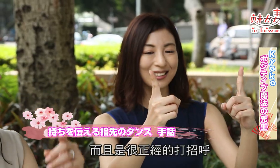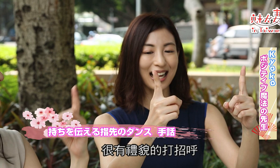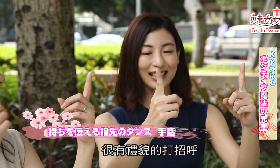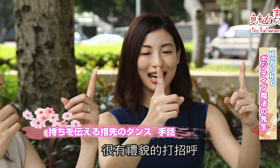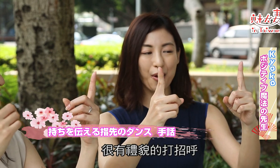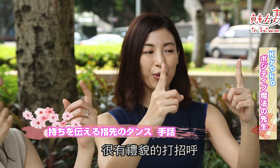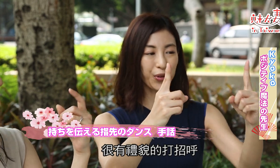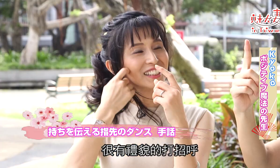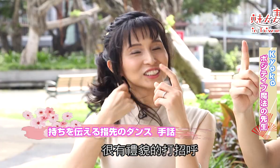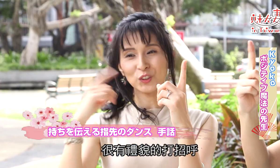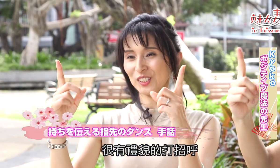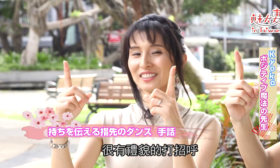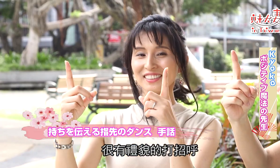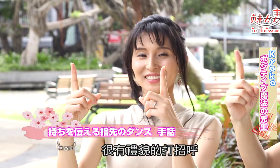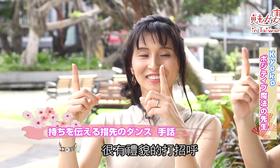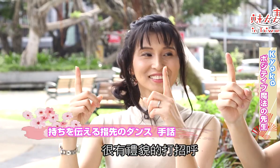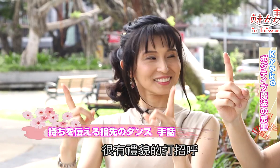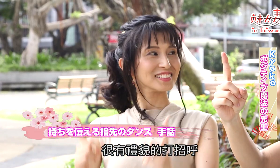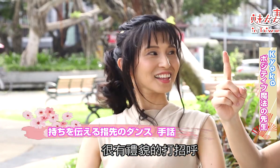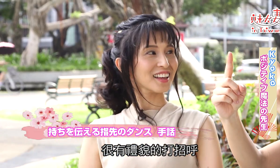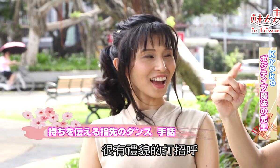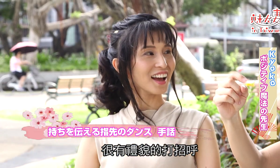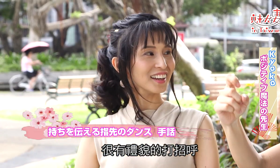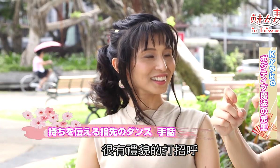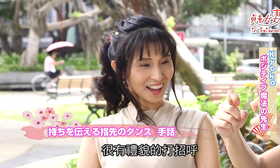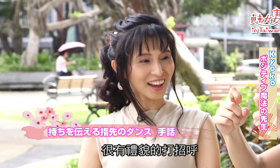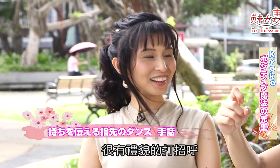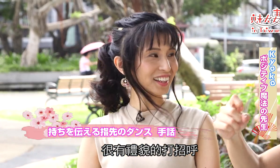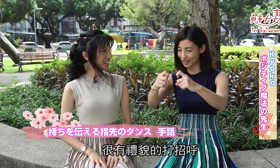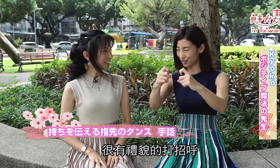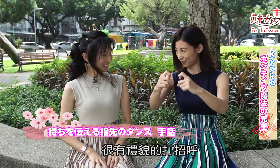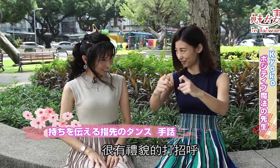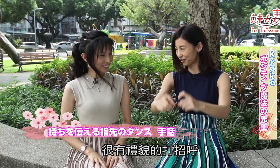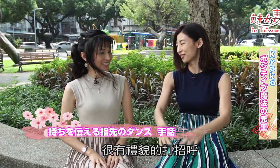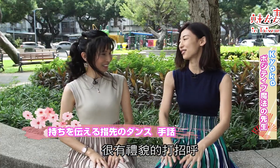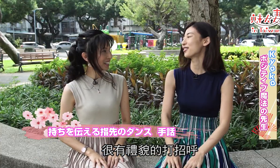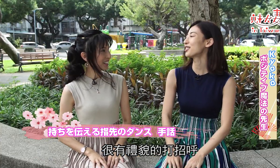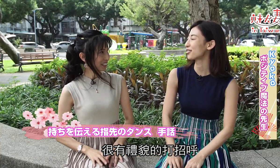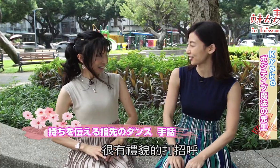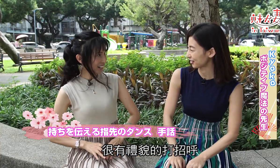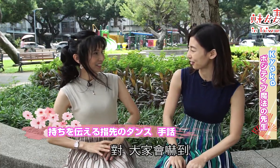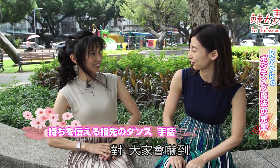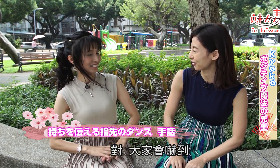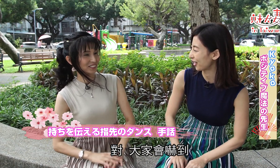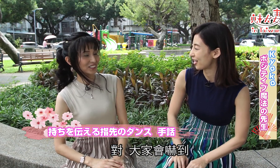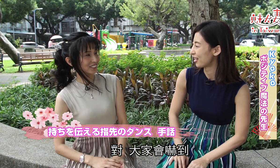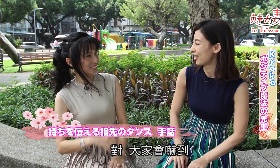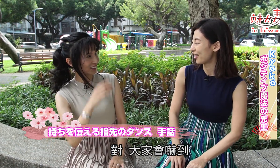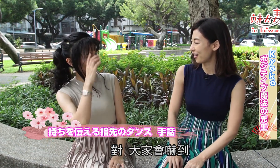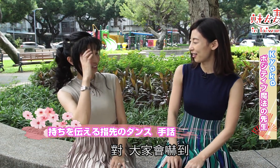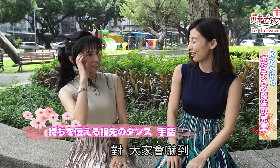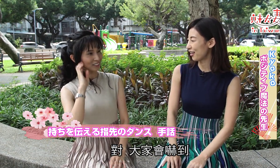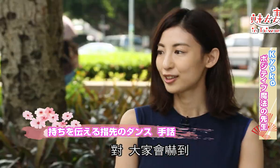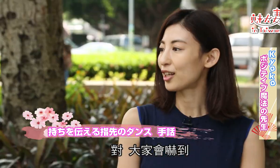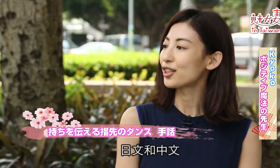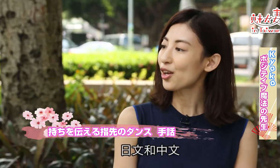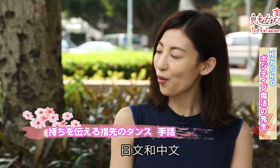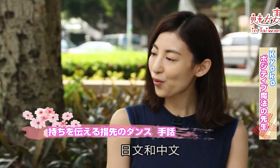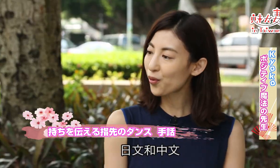んなら本当に そうです、 すごい礼儀正しい挨拶、はいはい、 そうですね、 は い、だからびっくりされます、 でじゃあ日本語